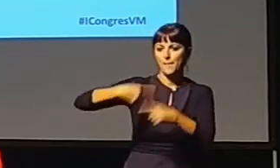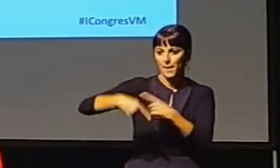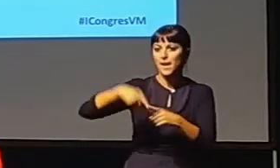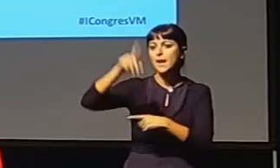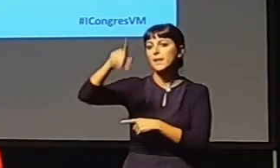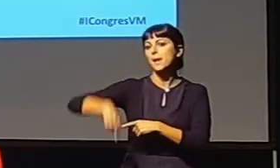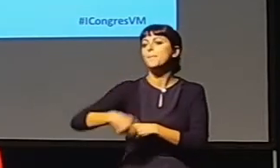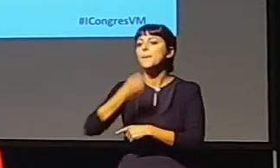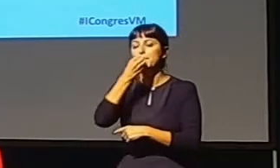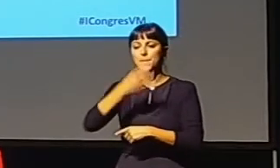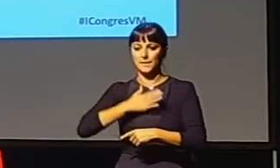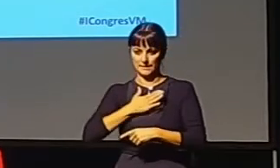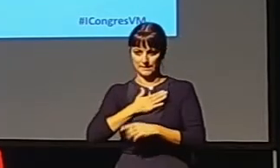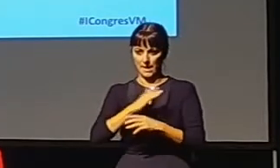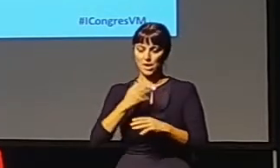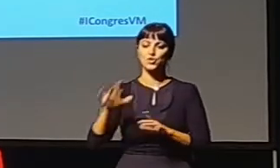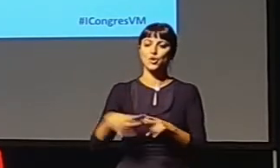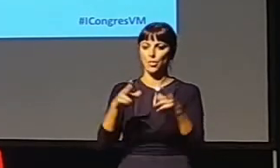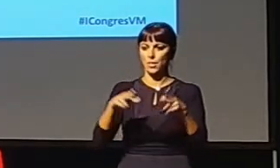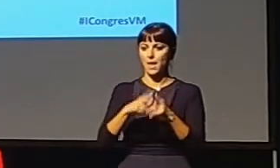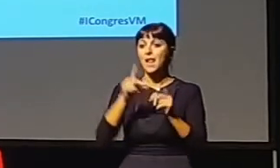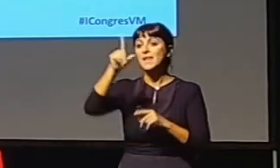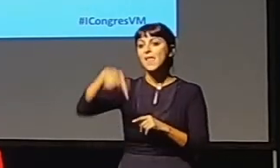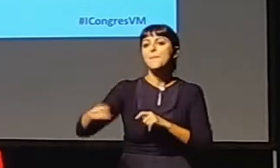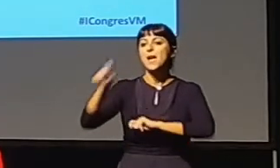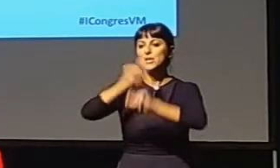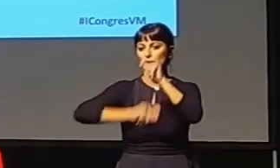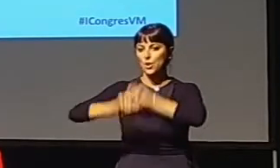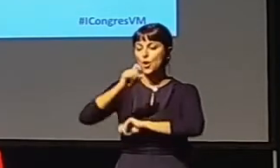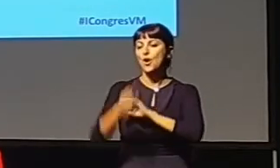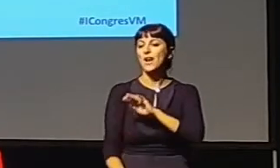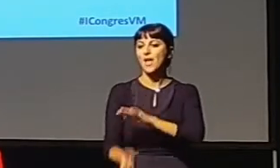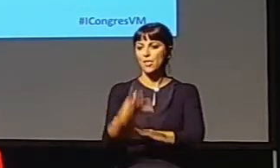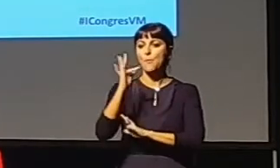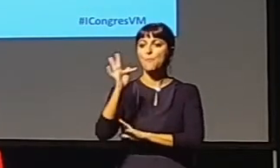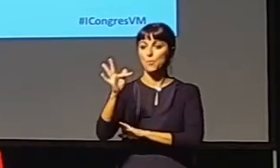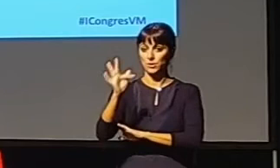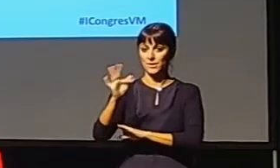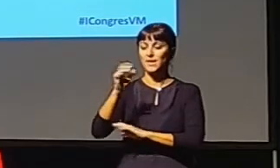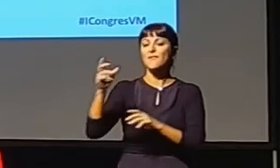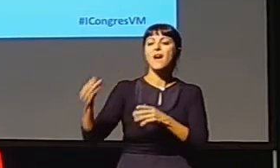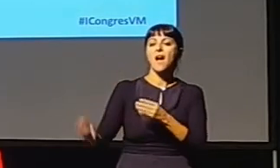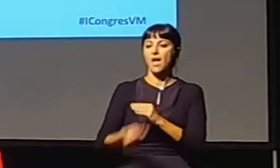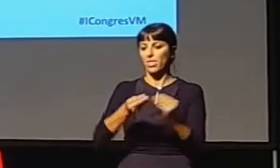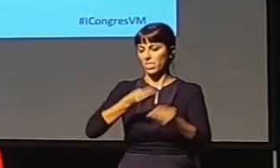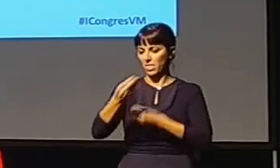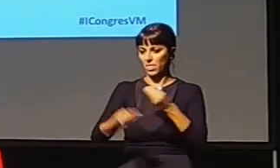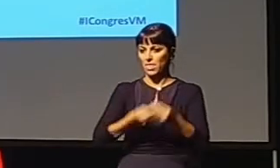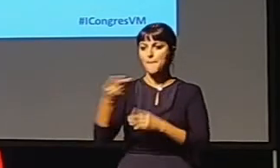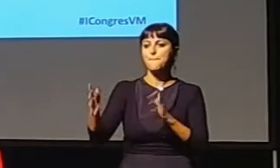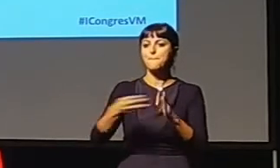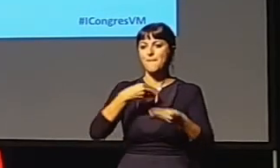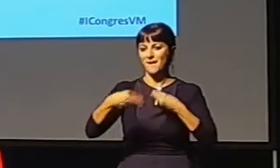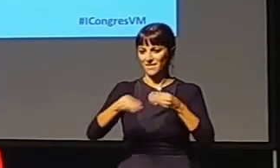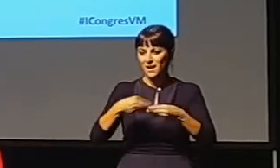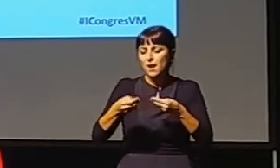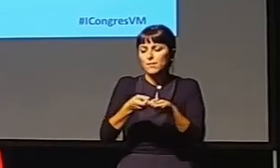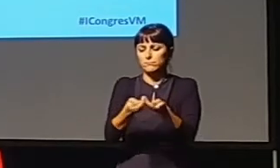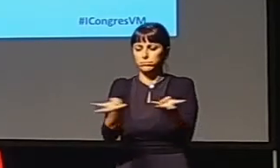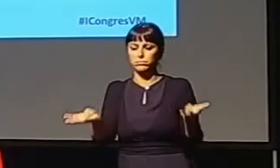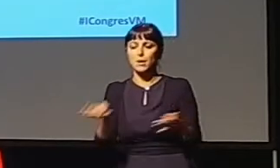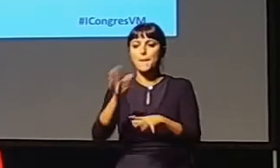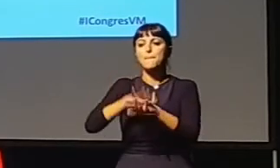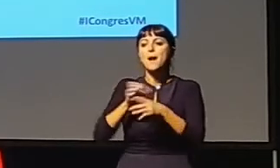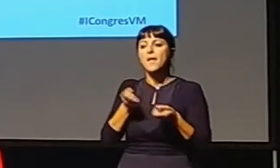Catalunya. I amb l'entitat Creació Positiva ha estat la responsable d'elaborar els materials de les campanyes de l'Institut Català de